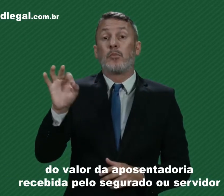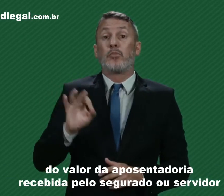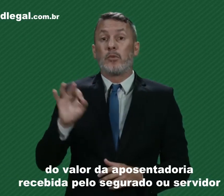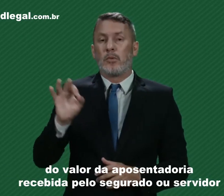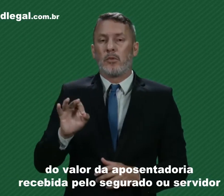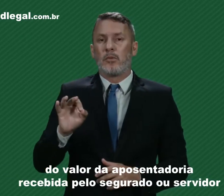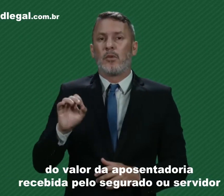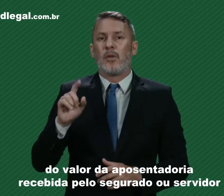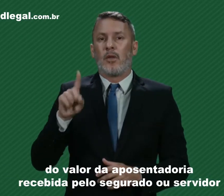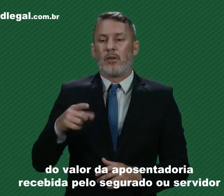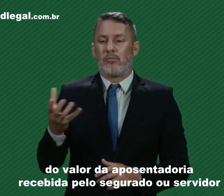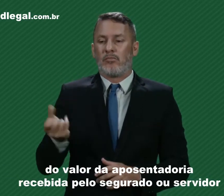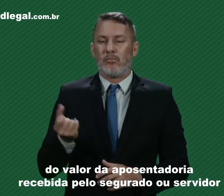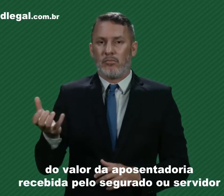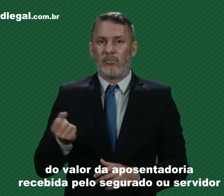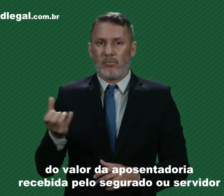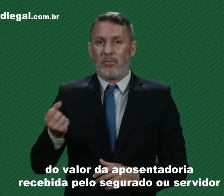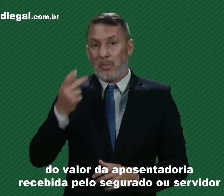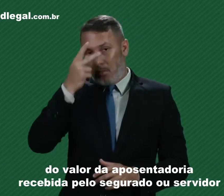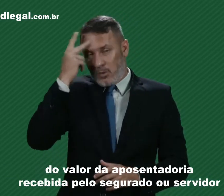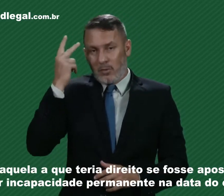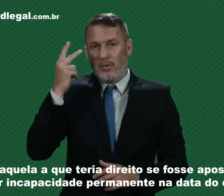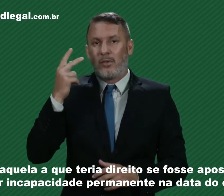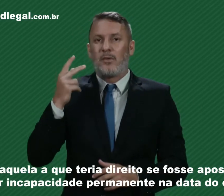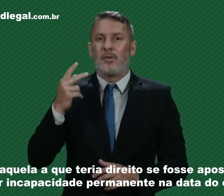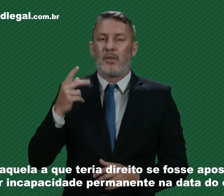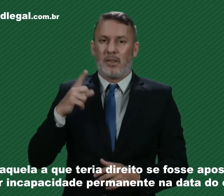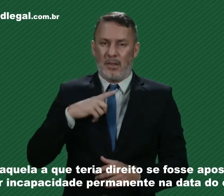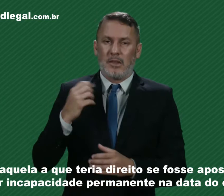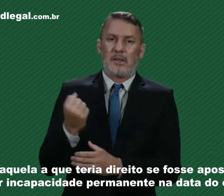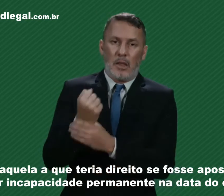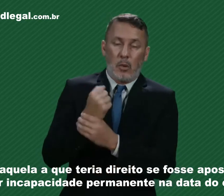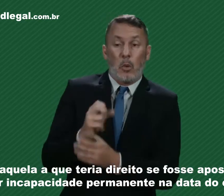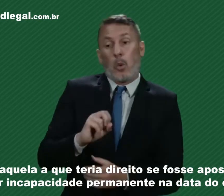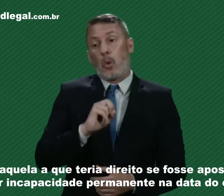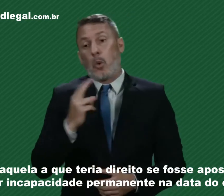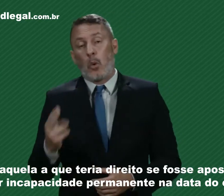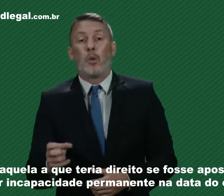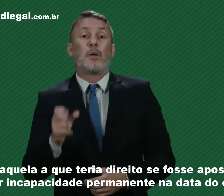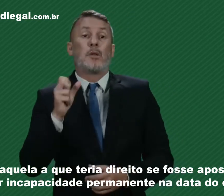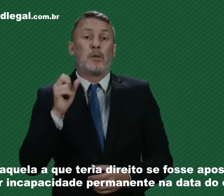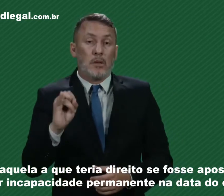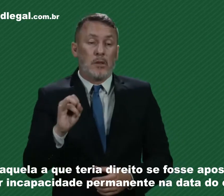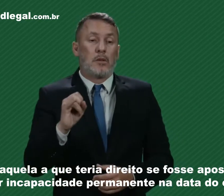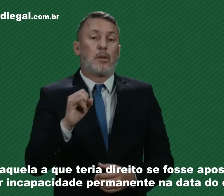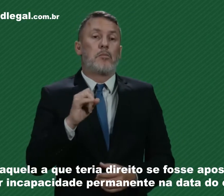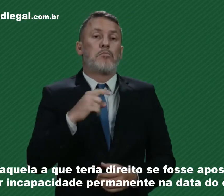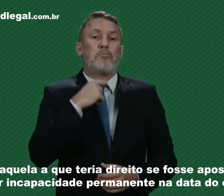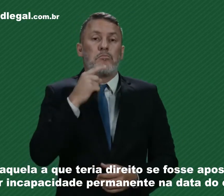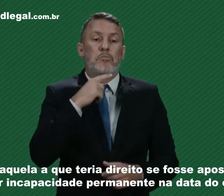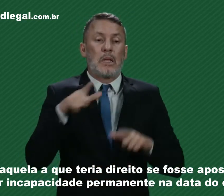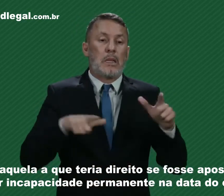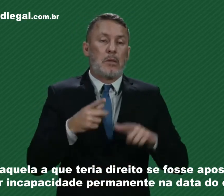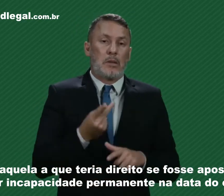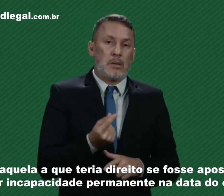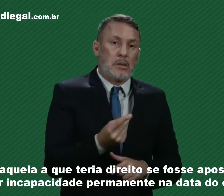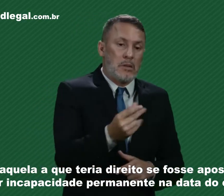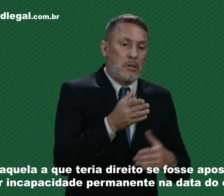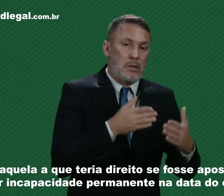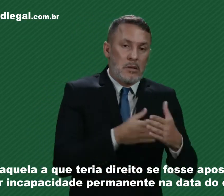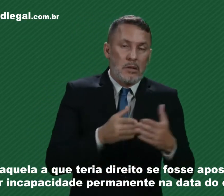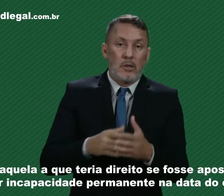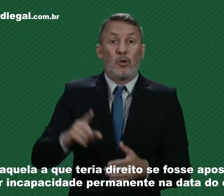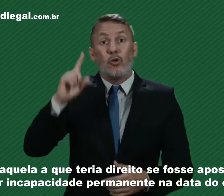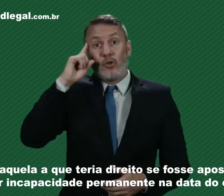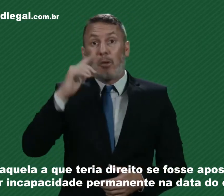da aposentadoria recebida pelo segurado ou servidor ou daquela a que teria direito se fosse aposentado por incapacidade